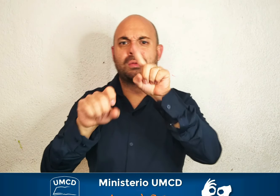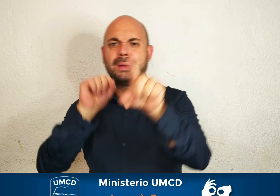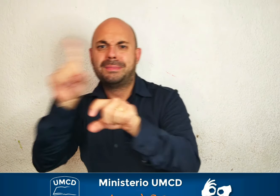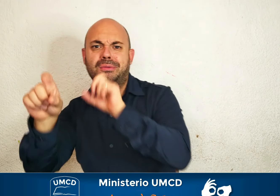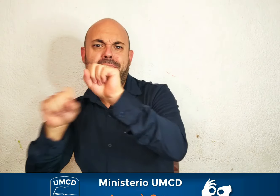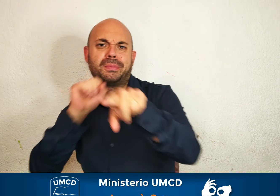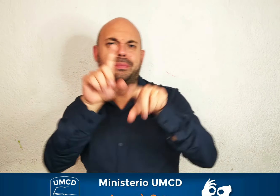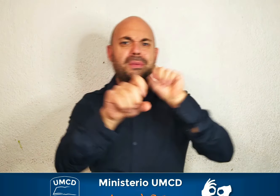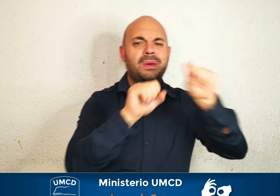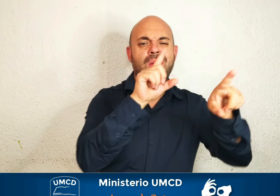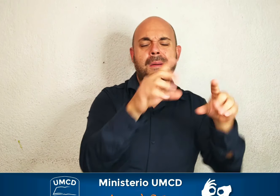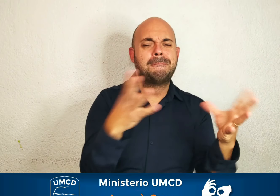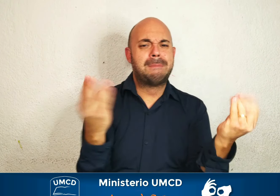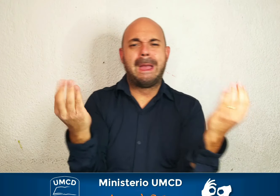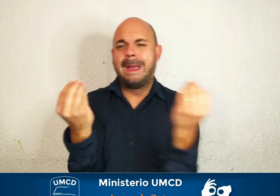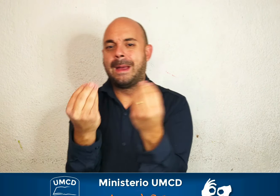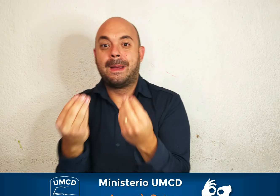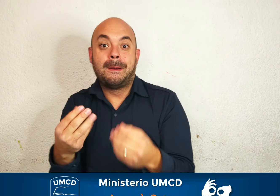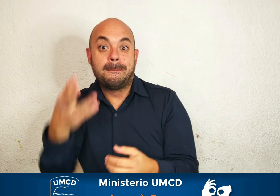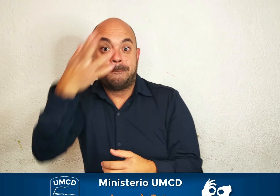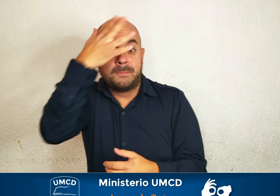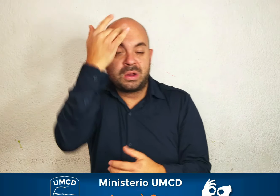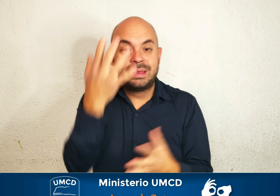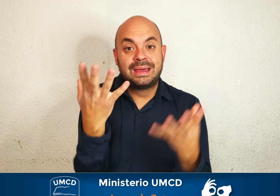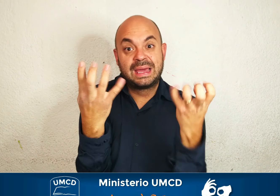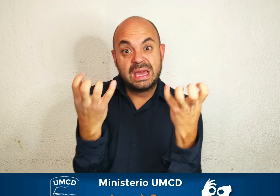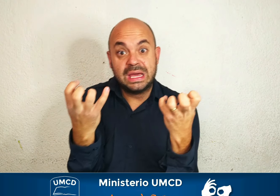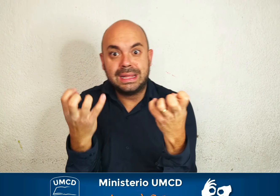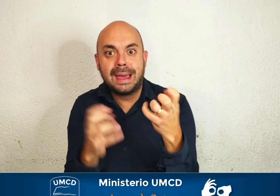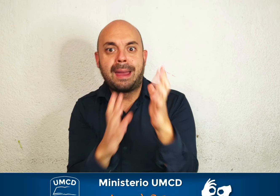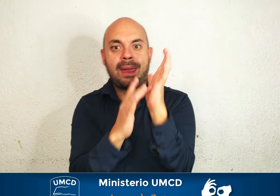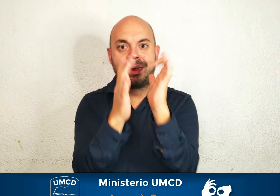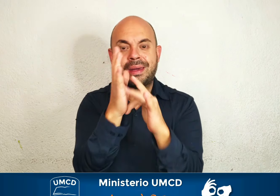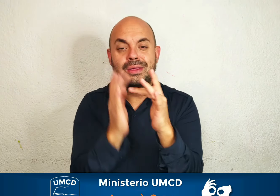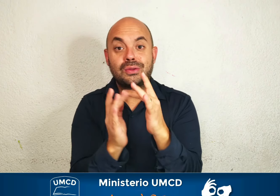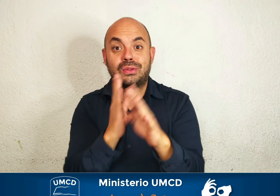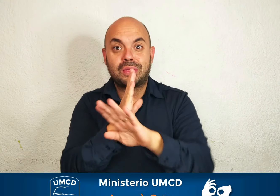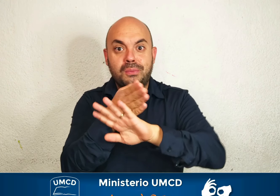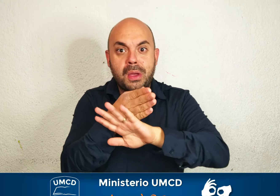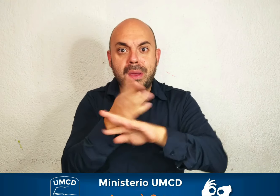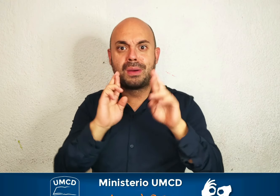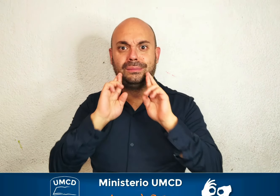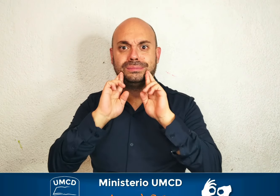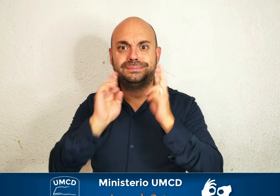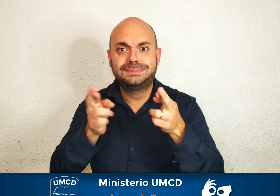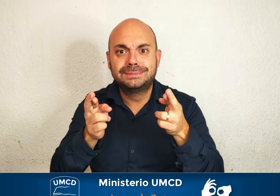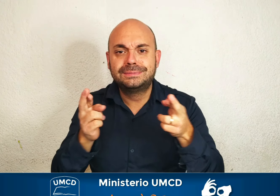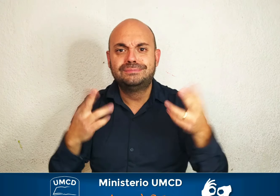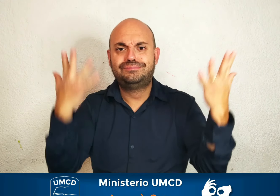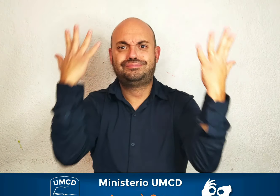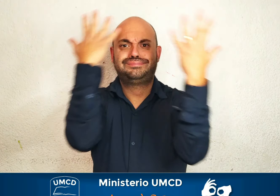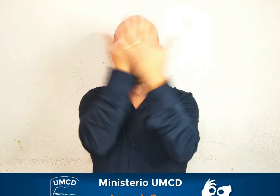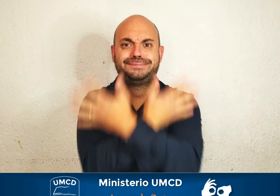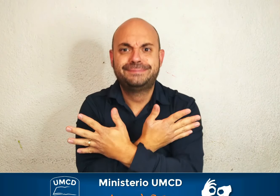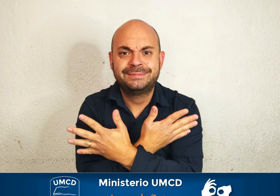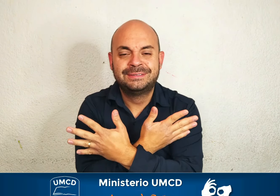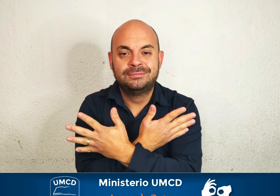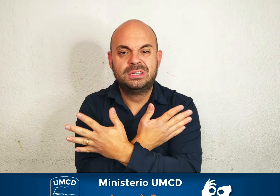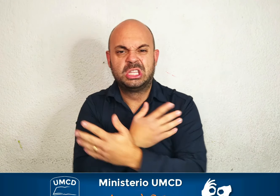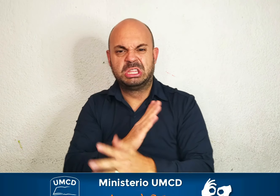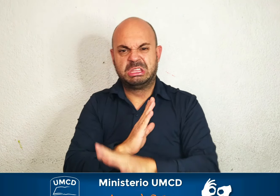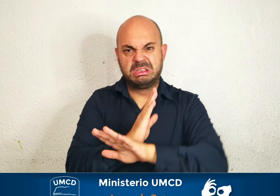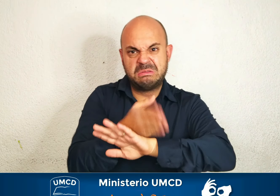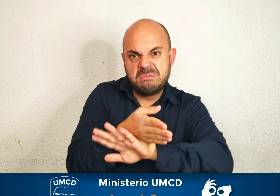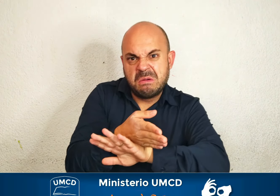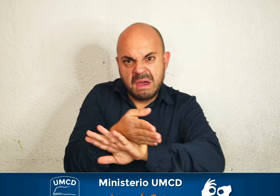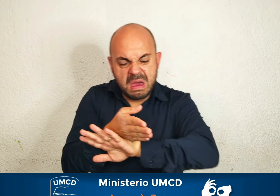fariseos, los saduceos, los herodianos, todos estaban alrededor de él buscando la manera de cómo poder hacer